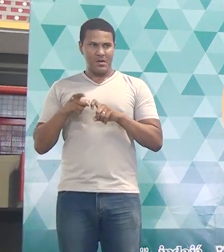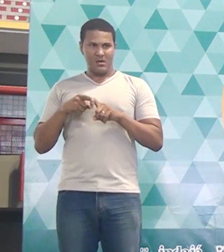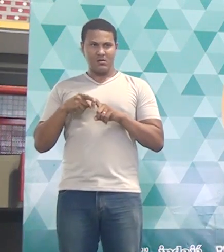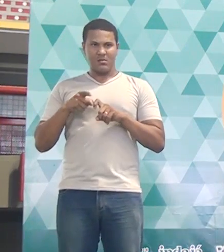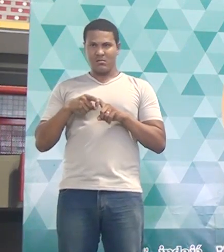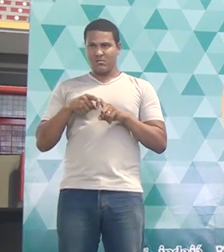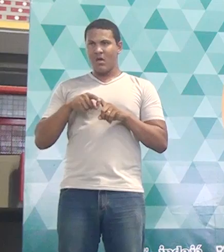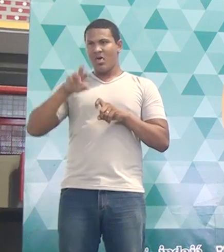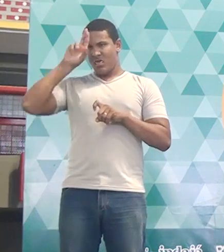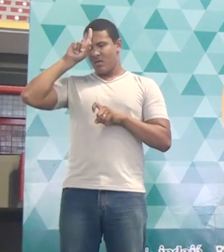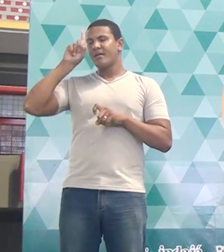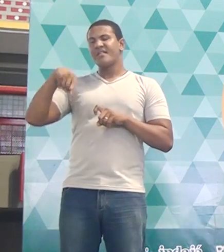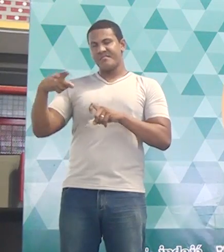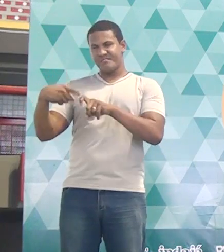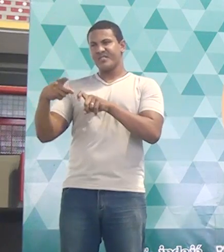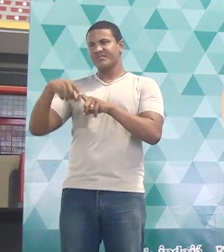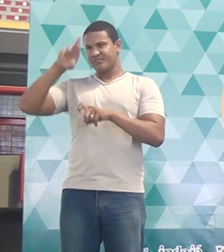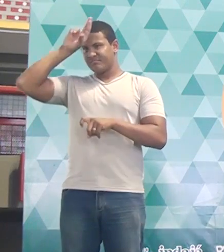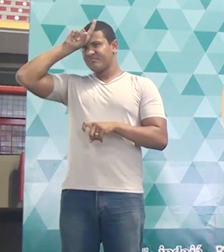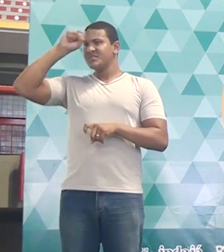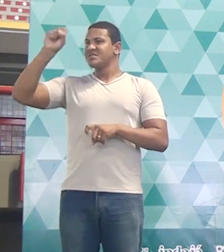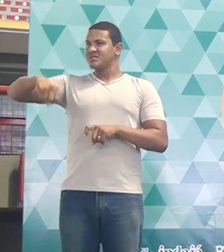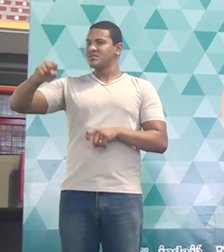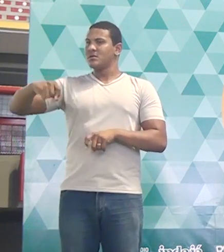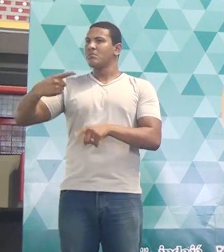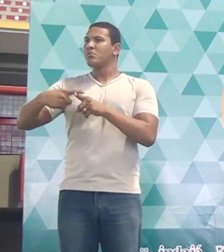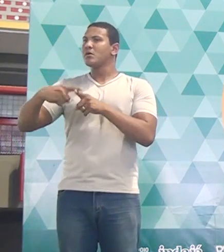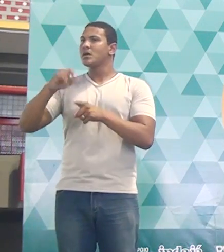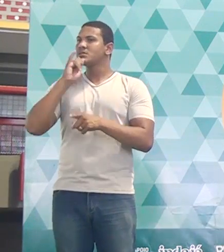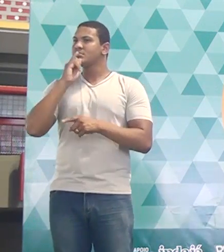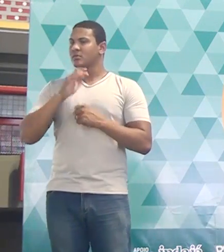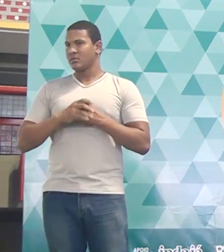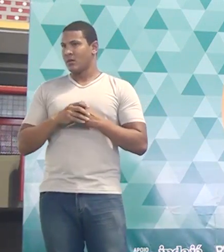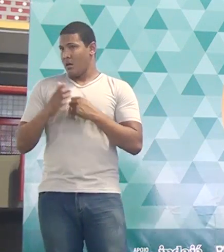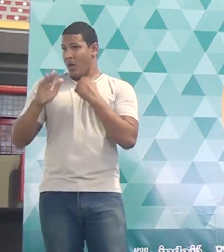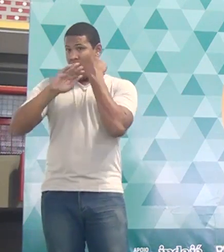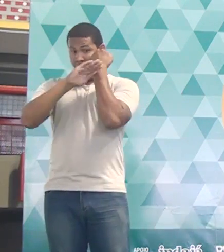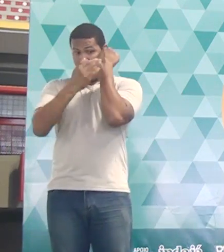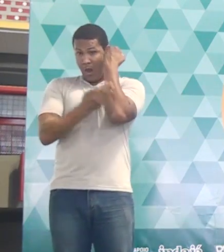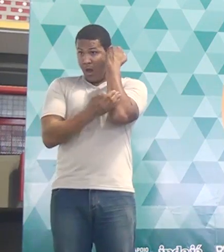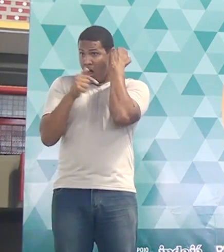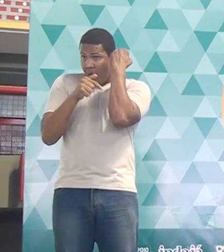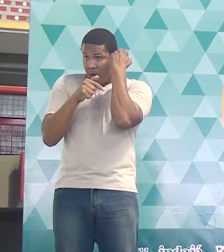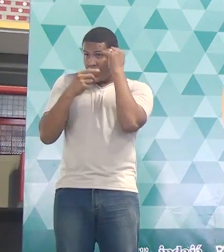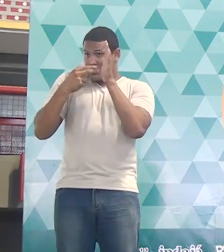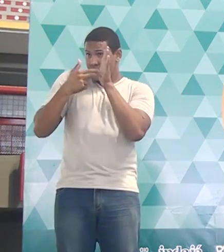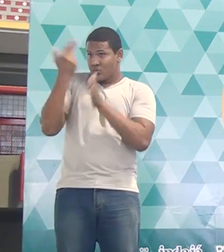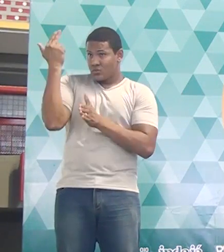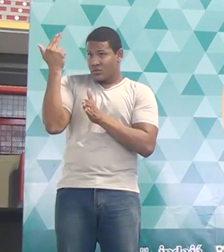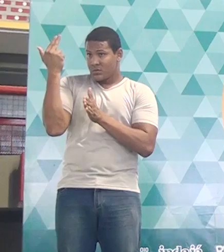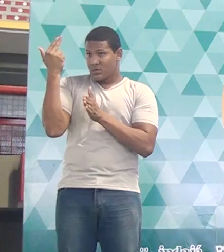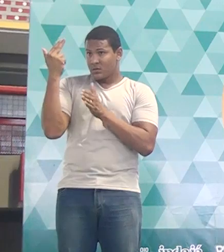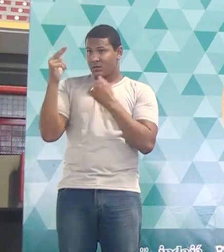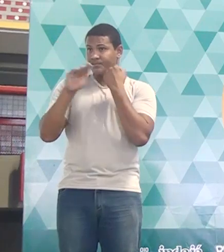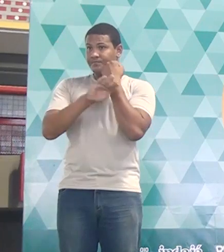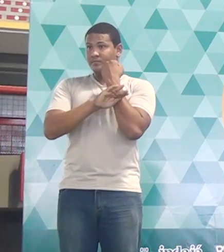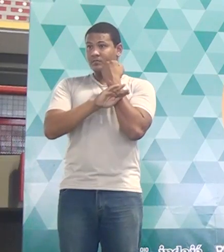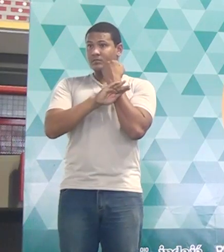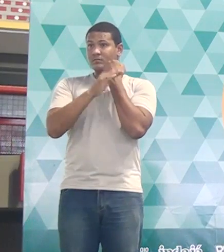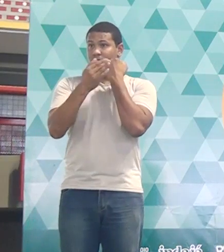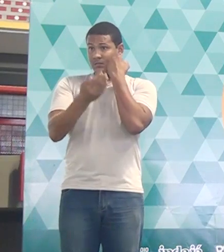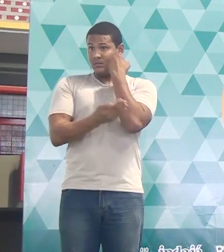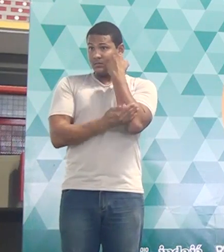Pessoal, é erro médico. Sabe por quê? Porque quando uma pessoa vai submeter uma cirurgia como essa, ela tem que ser submetida antes a uma